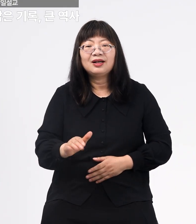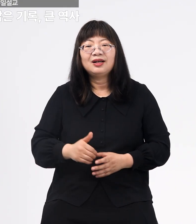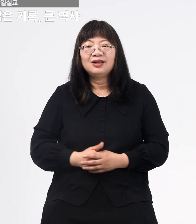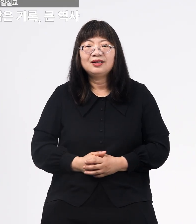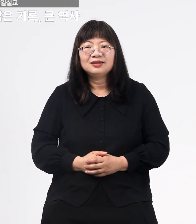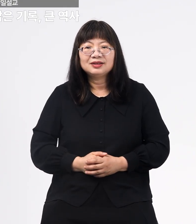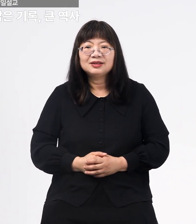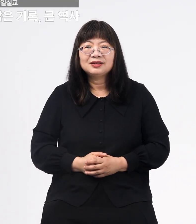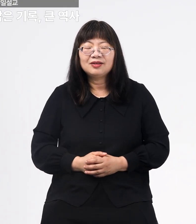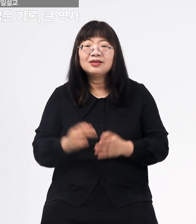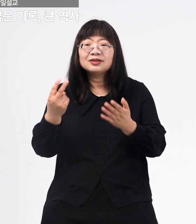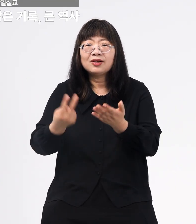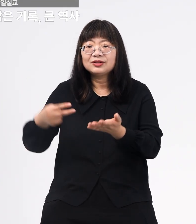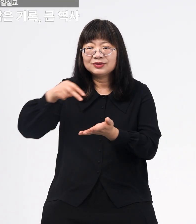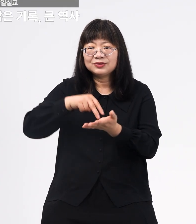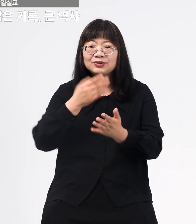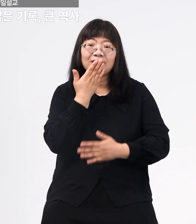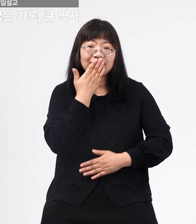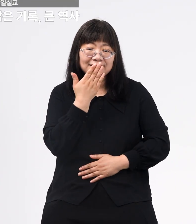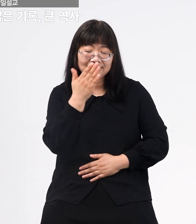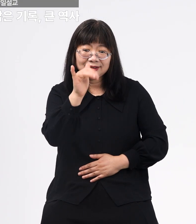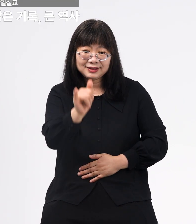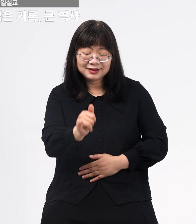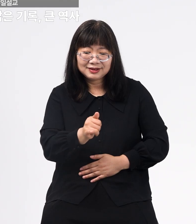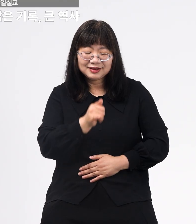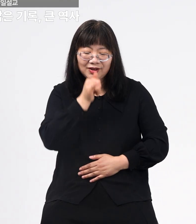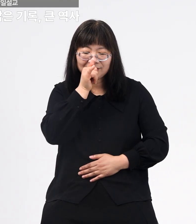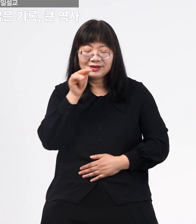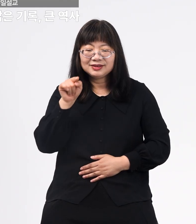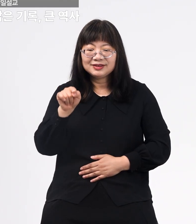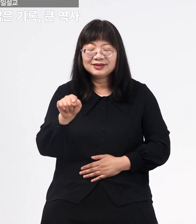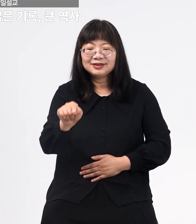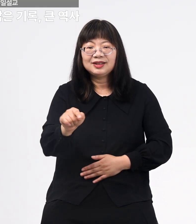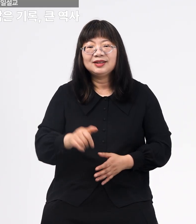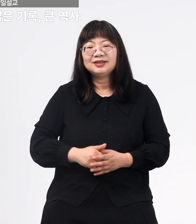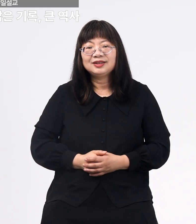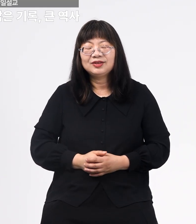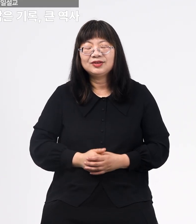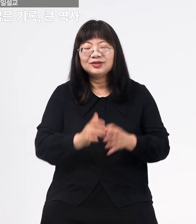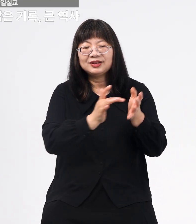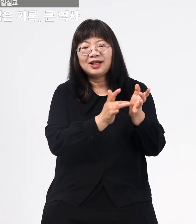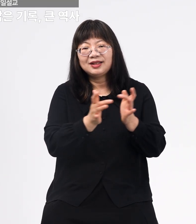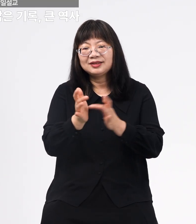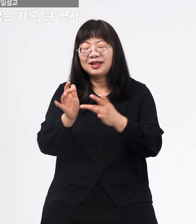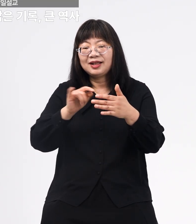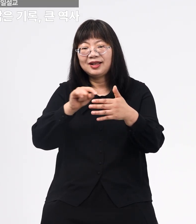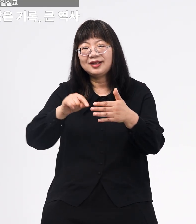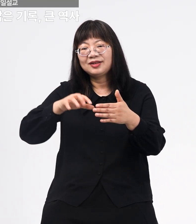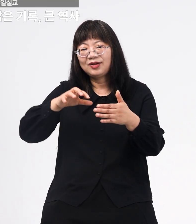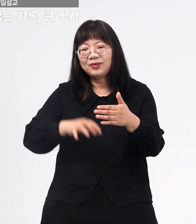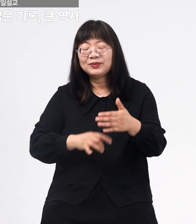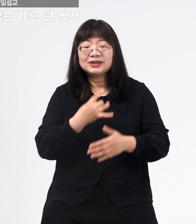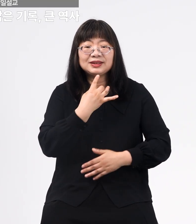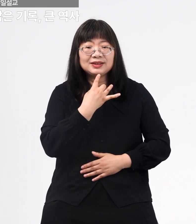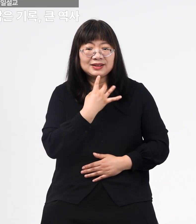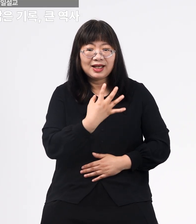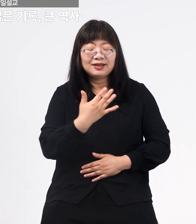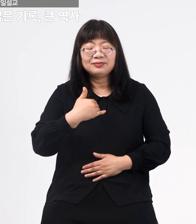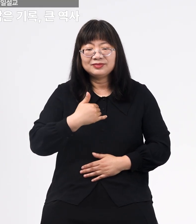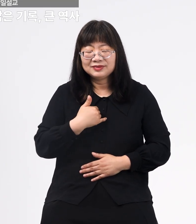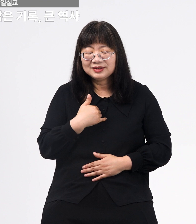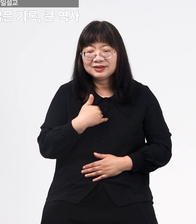실패하여도 일어설 수 있는 것은 예수 안에